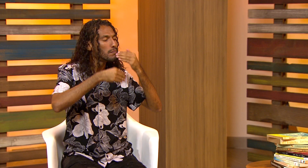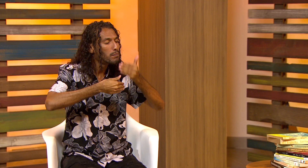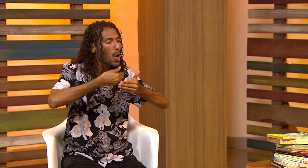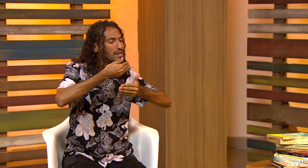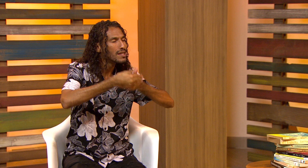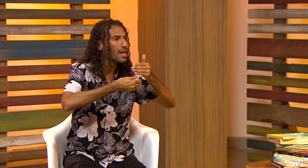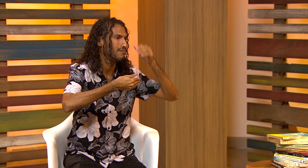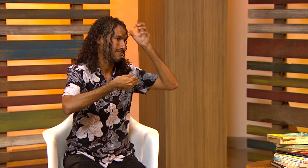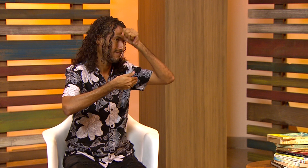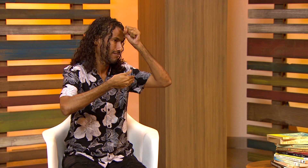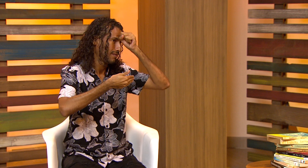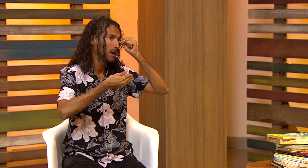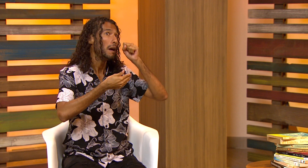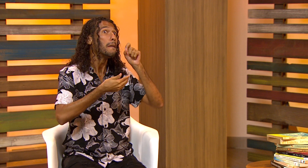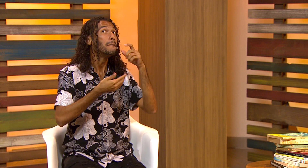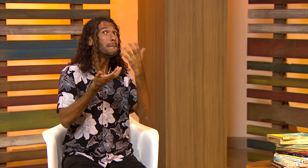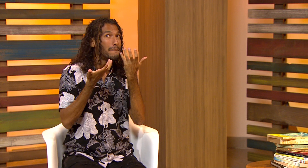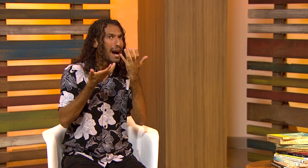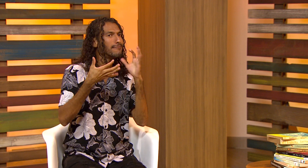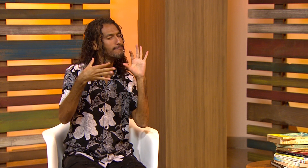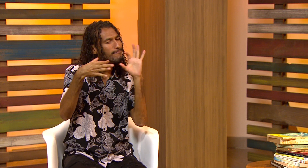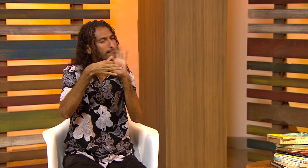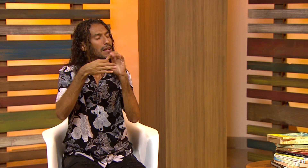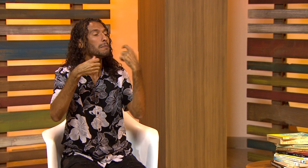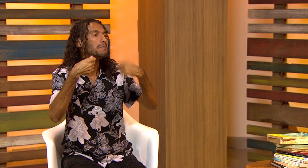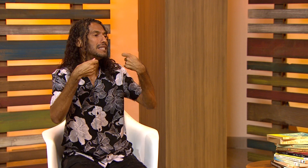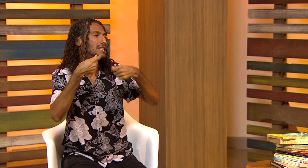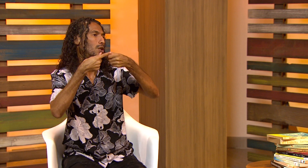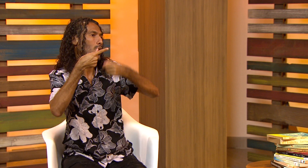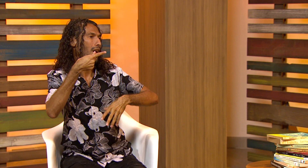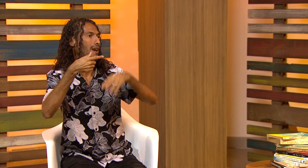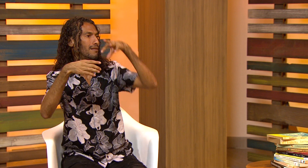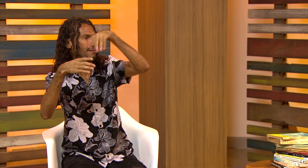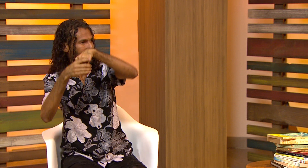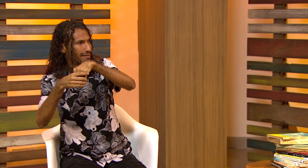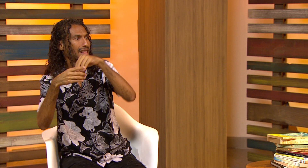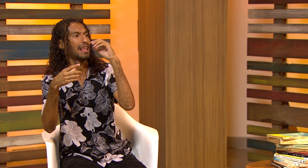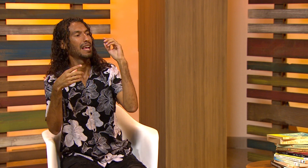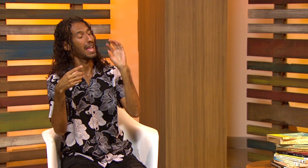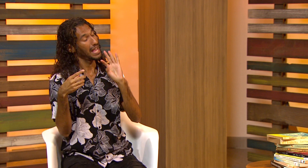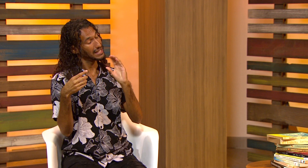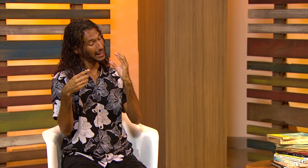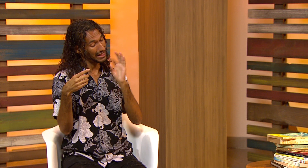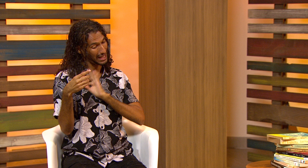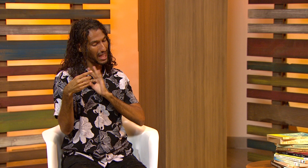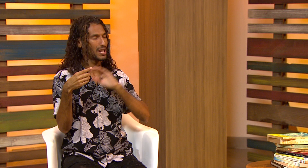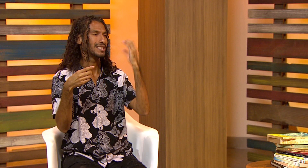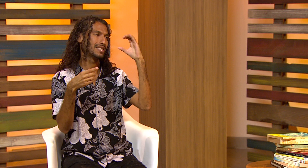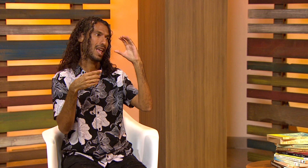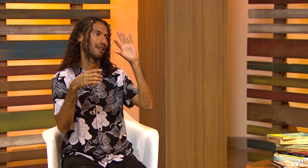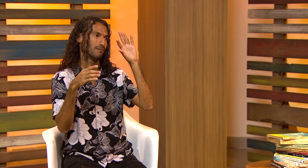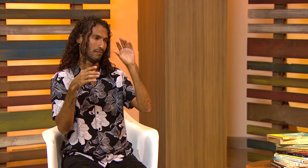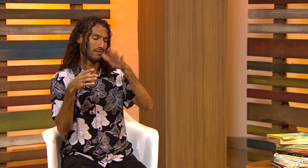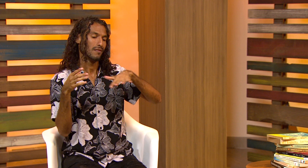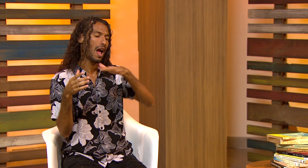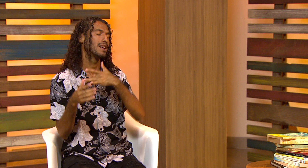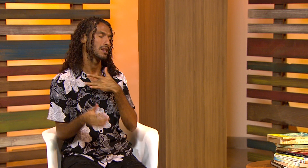estrutura, né, e crescer, e dialogar e ter essa união junto com alguns glossários, algumas coisas, algumas técnicas, alguns